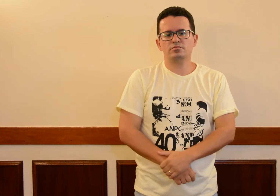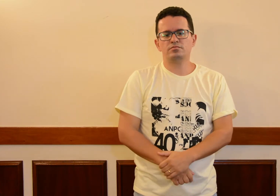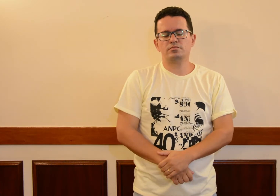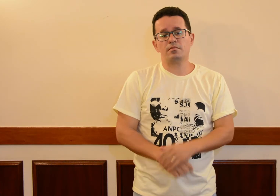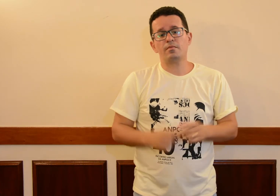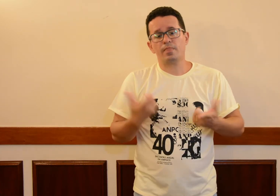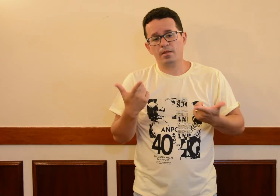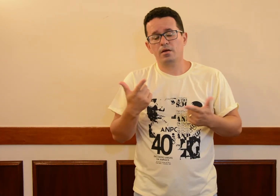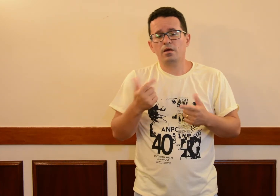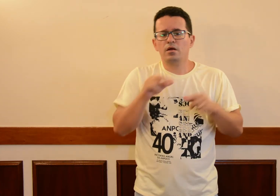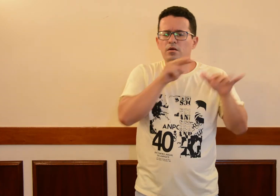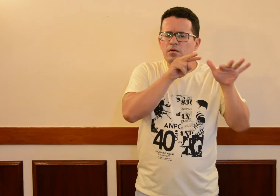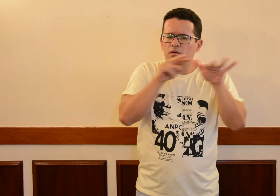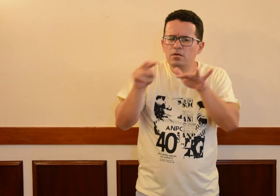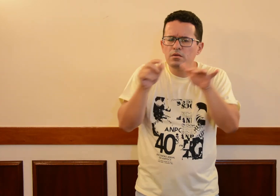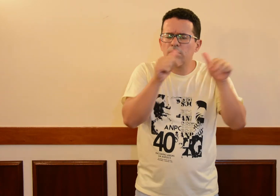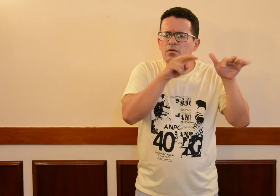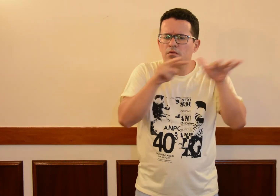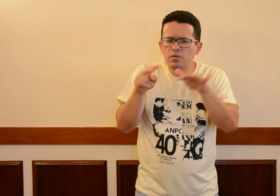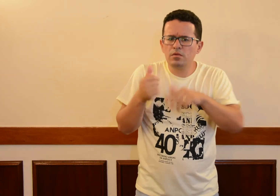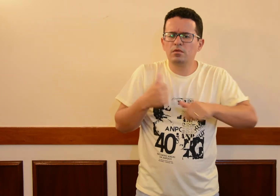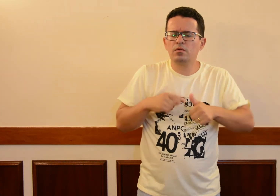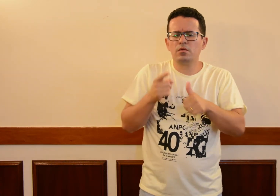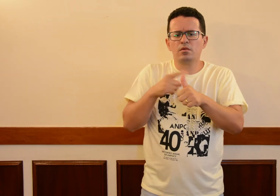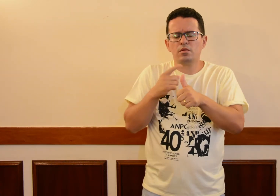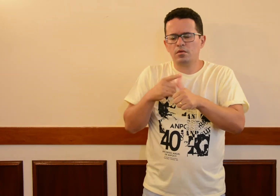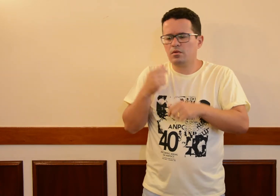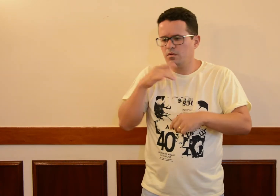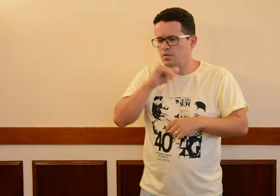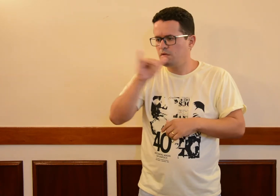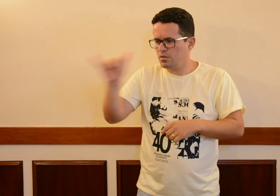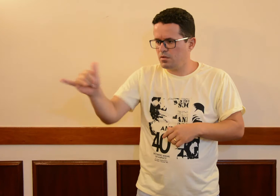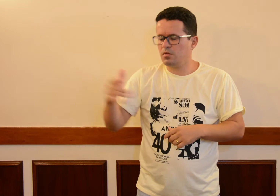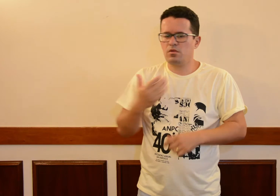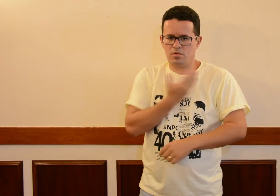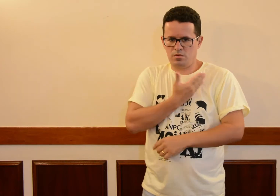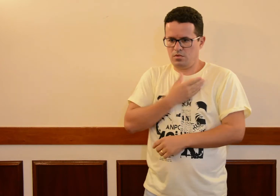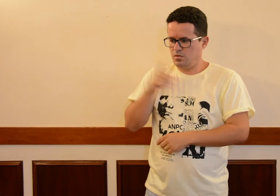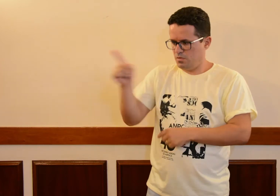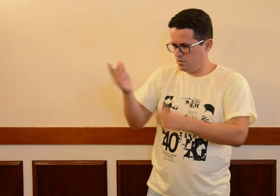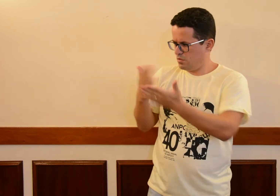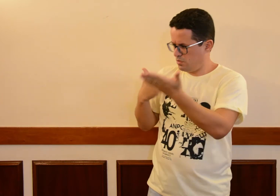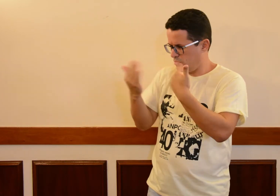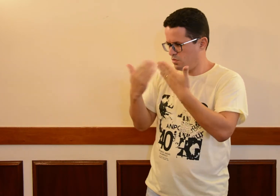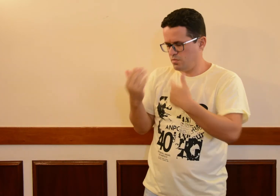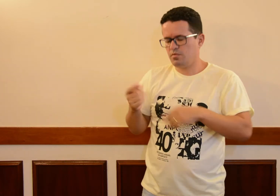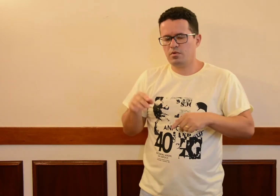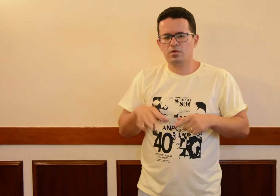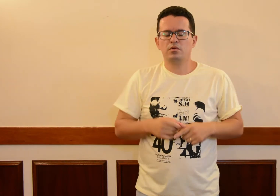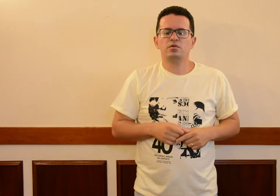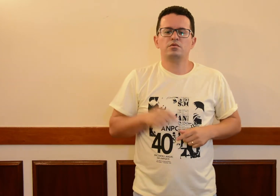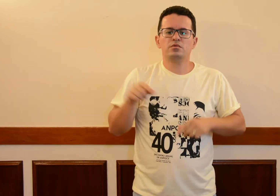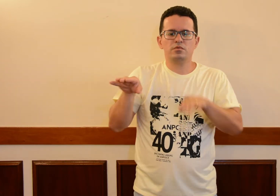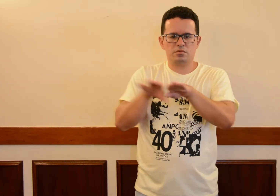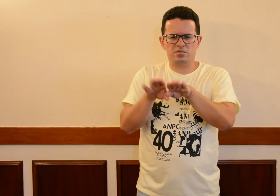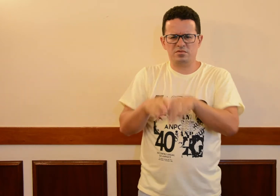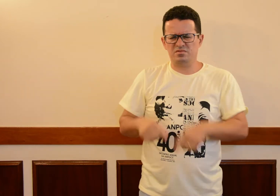primeiras semanas foi abordado algumas vezes pelos colegas de trabalho de Tomás, além dessa conversa com Maurício. Ele é estranho, né? O que